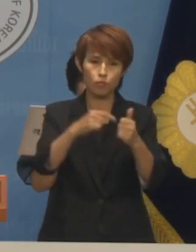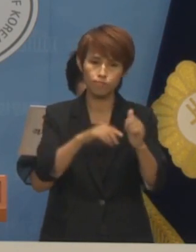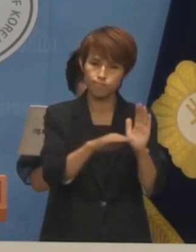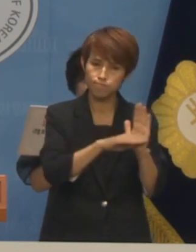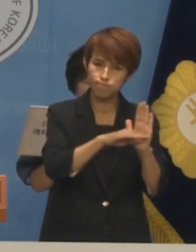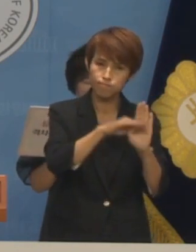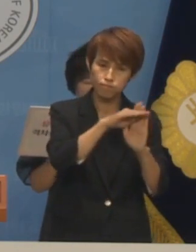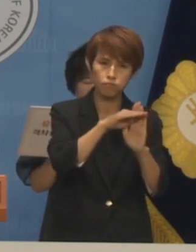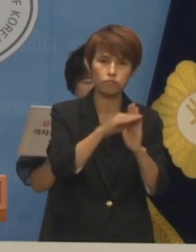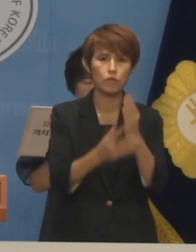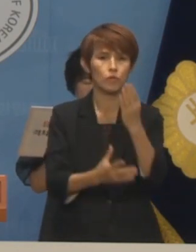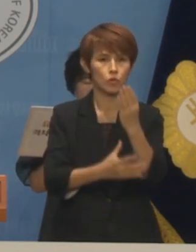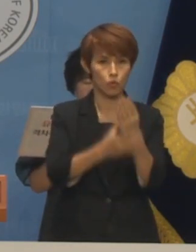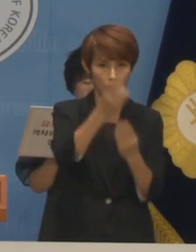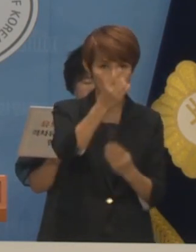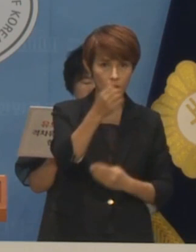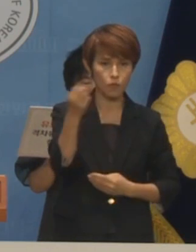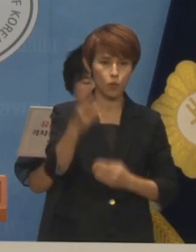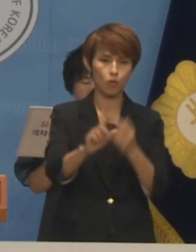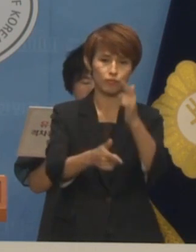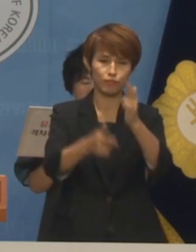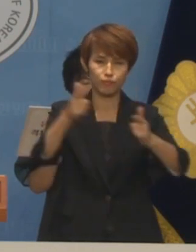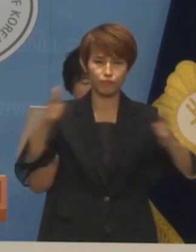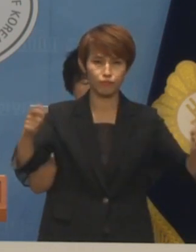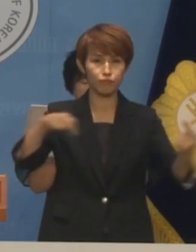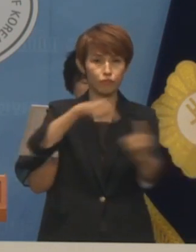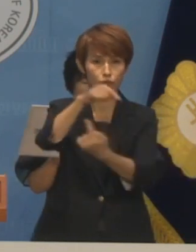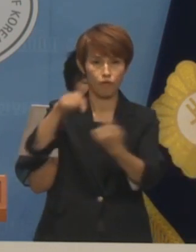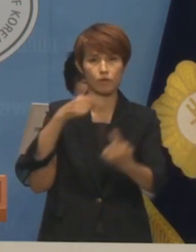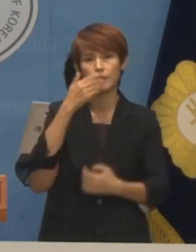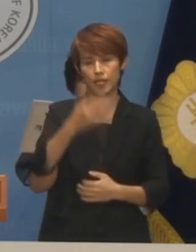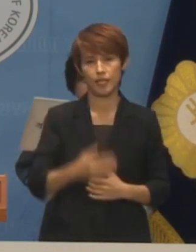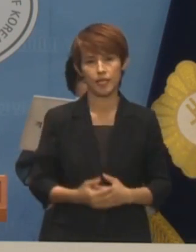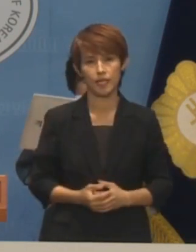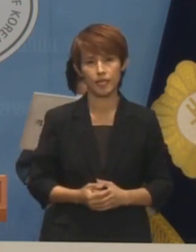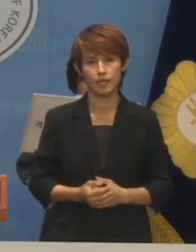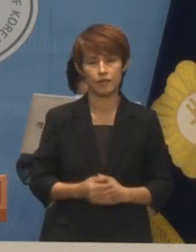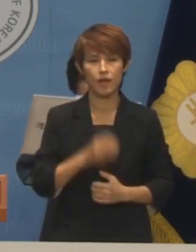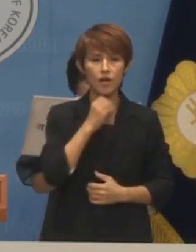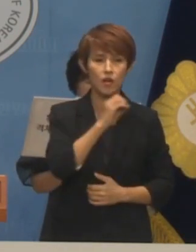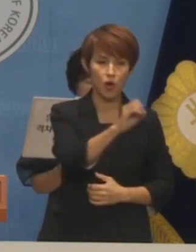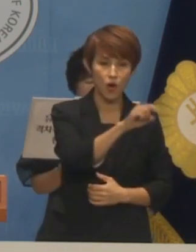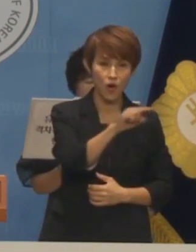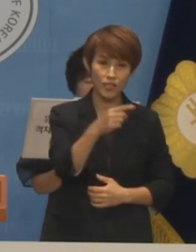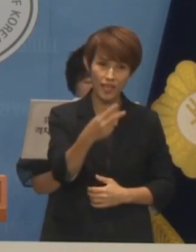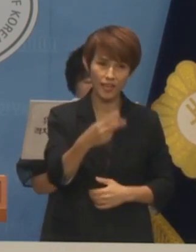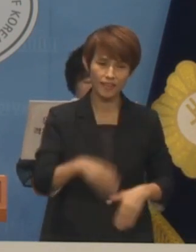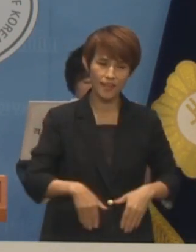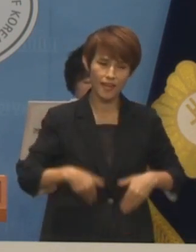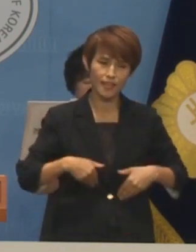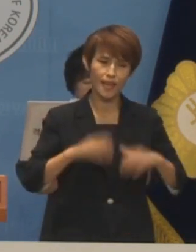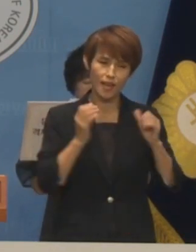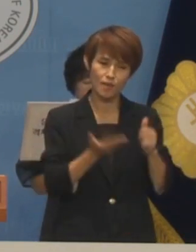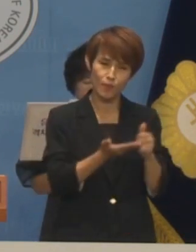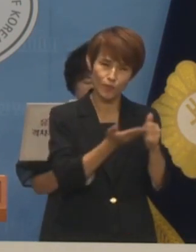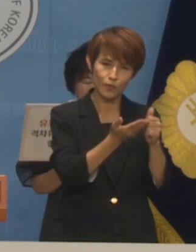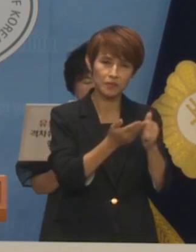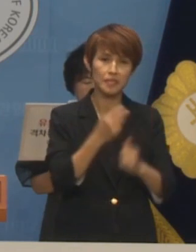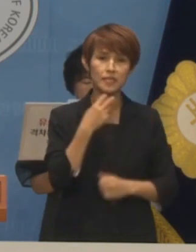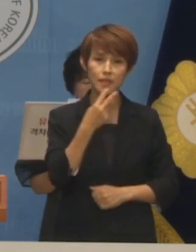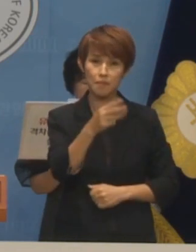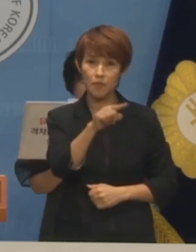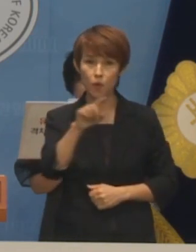교육과정을 통합적이면서 다양하게 운영할 것이므로 0~2세에는 따뜻한 보육을,